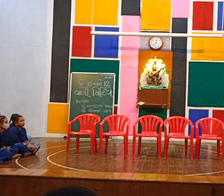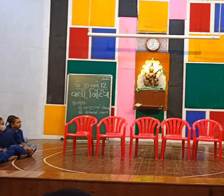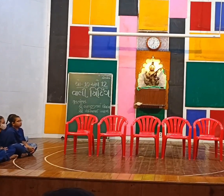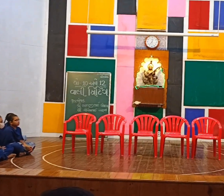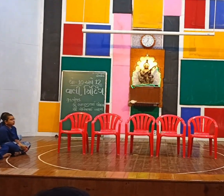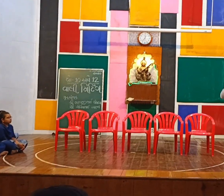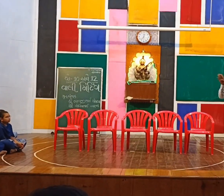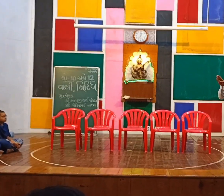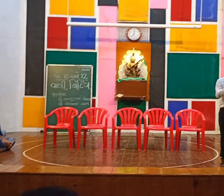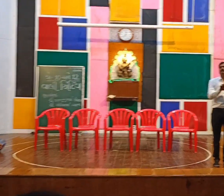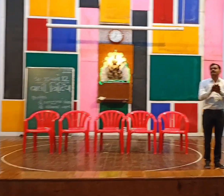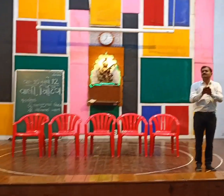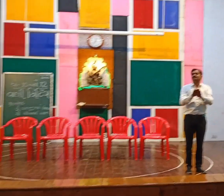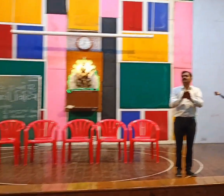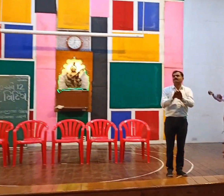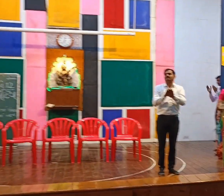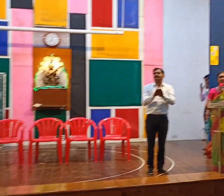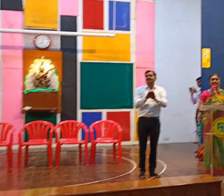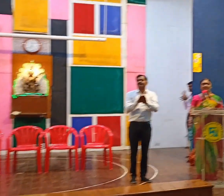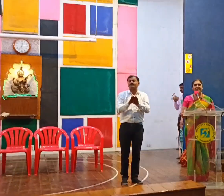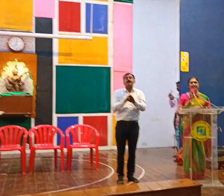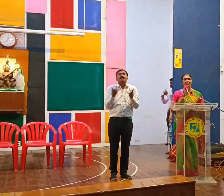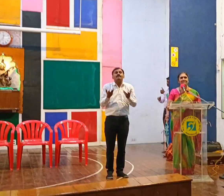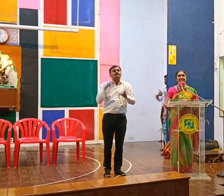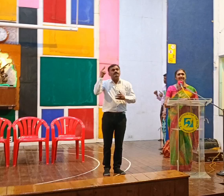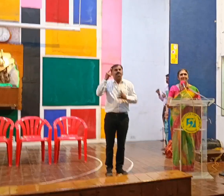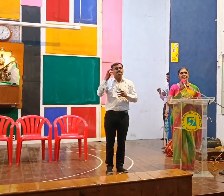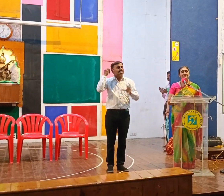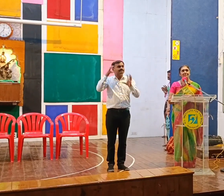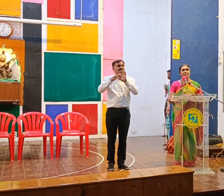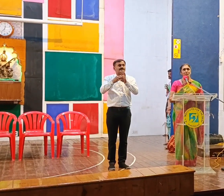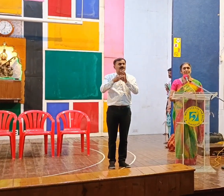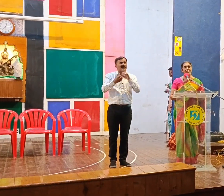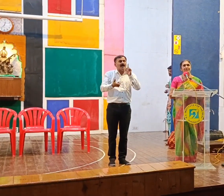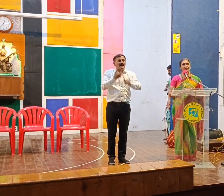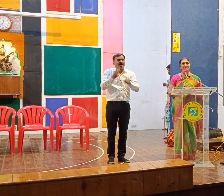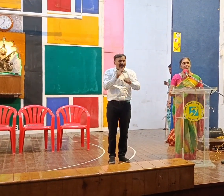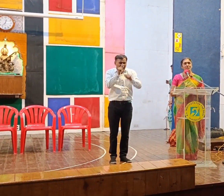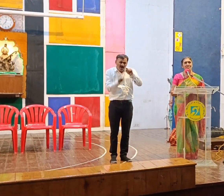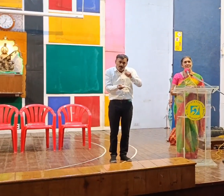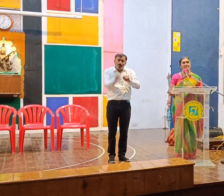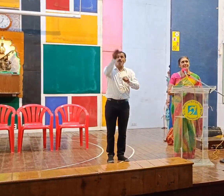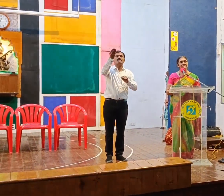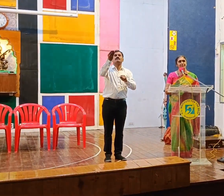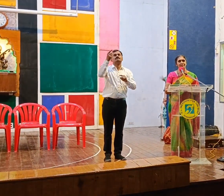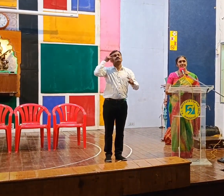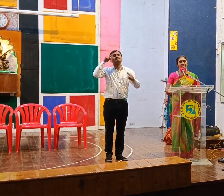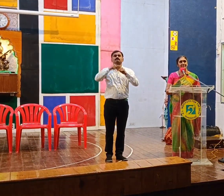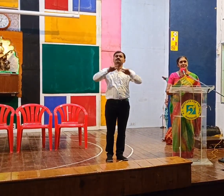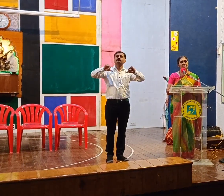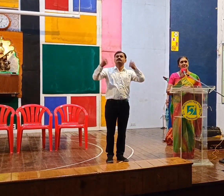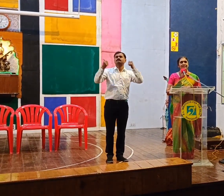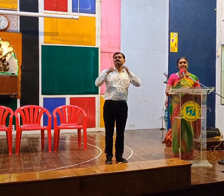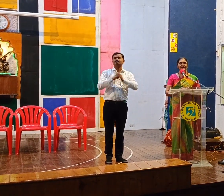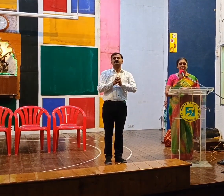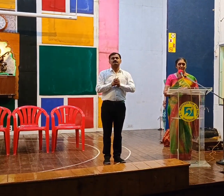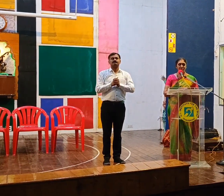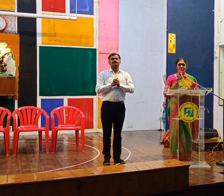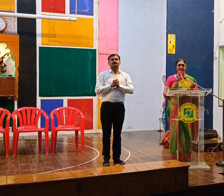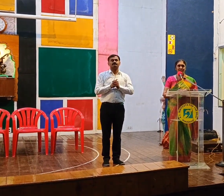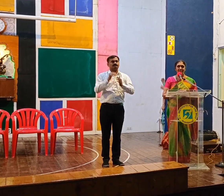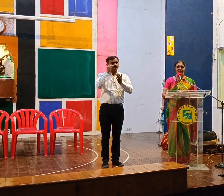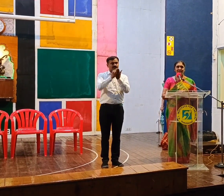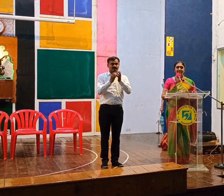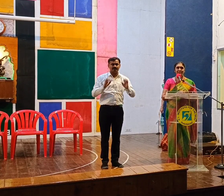કહીએ, જેથી આપણી બોર્ડની પરીક્ષામાં એના જે સારા ગુણ મેળવવાનો હેતુ છે એ સફળ થાય।